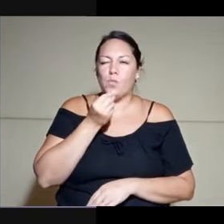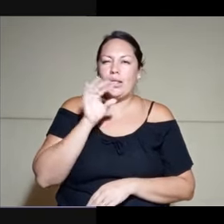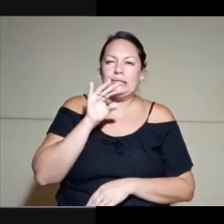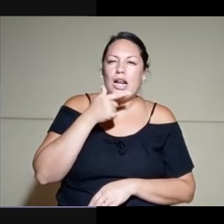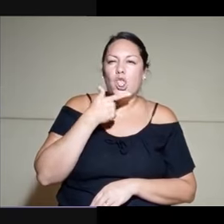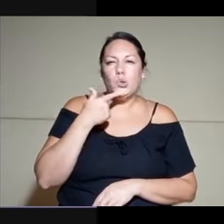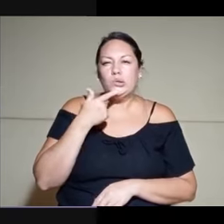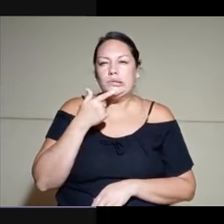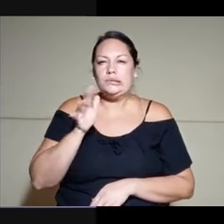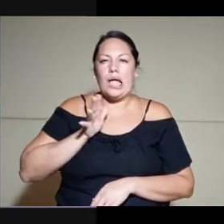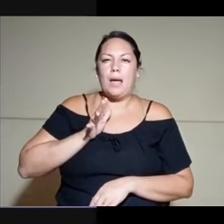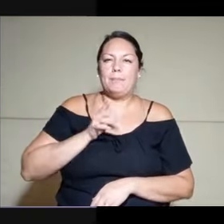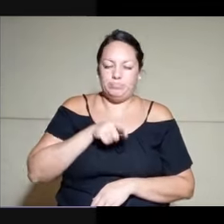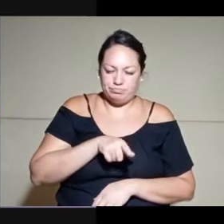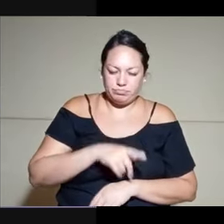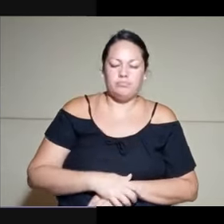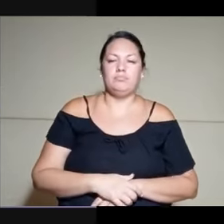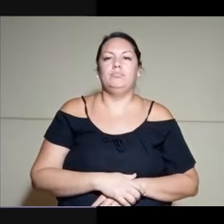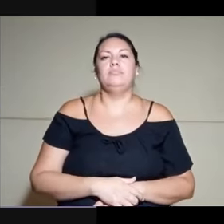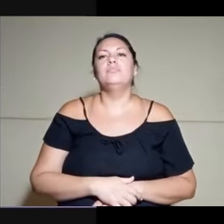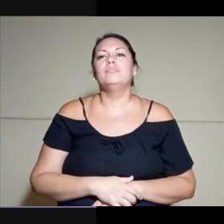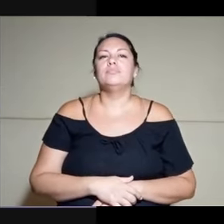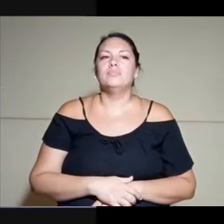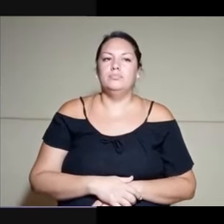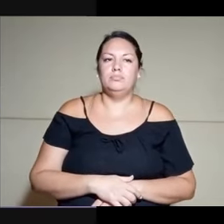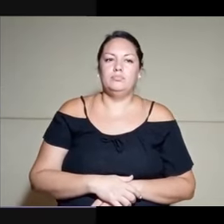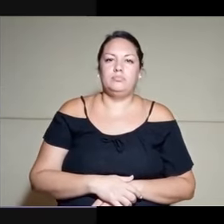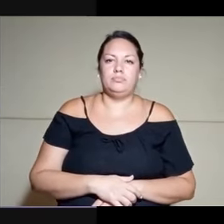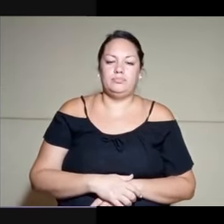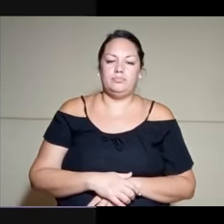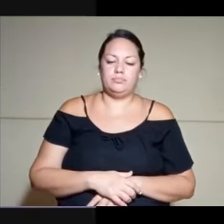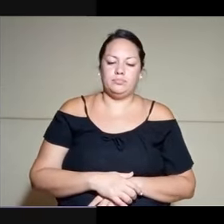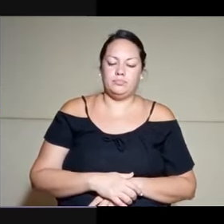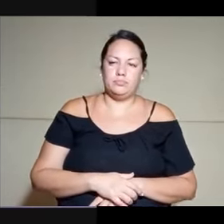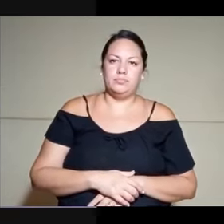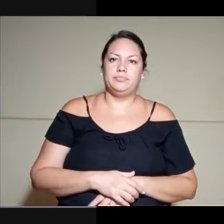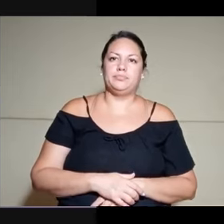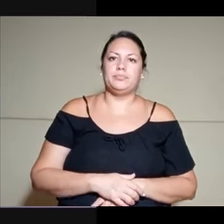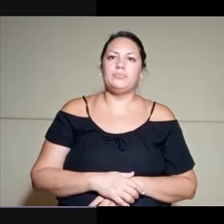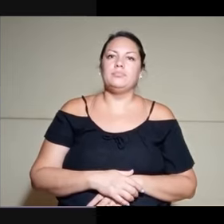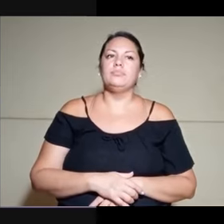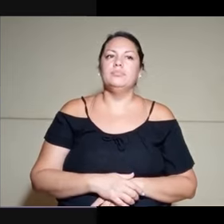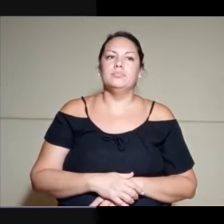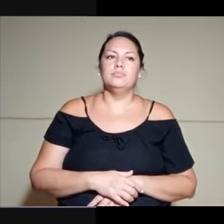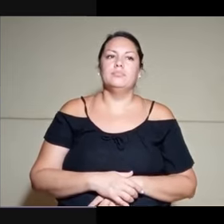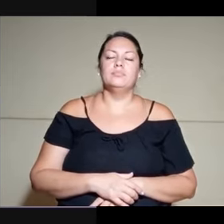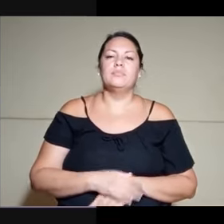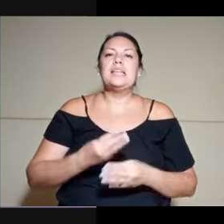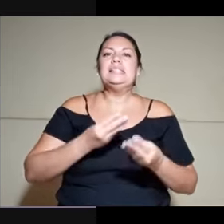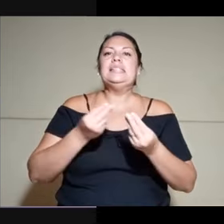el glosofaringio. Entonces permite la parte gustativa del tercio posterior de la lengua.